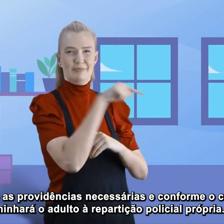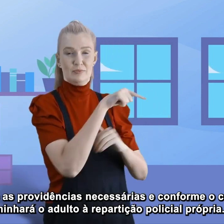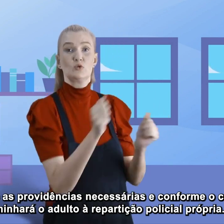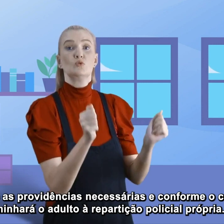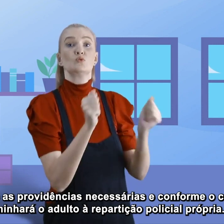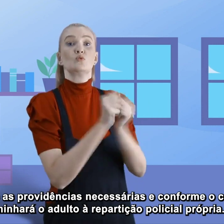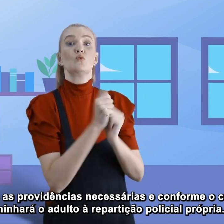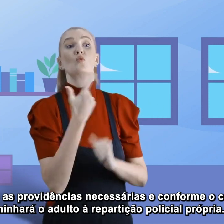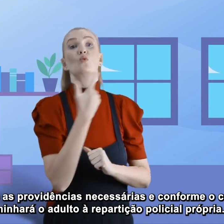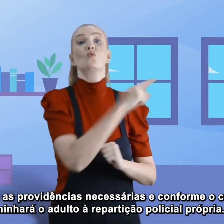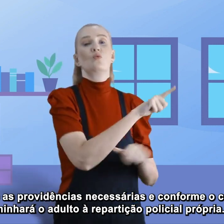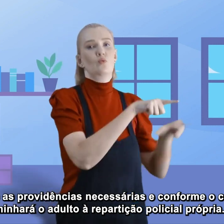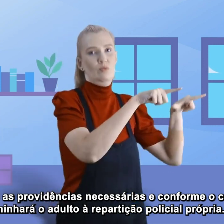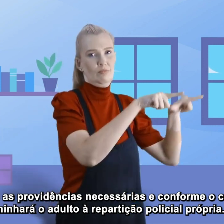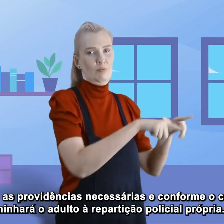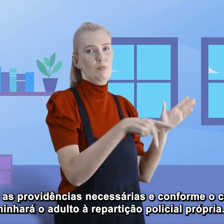policial própria.